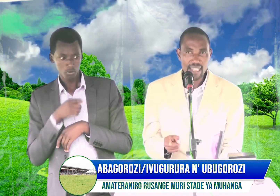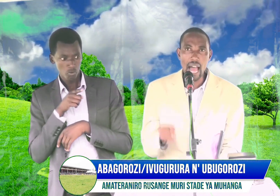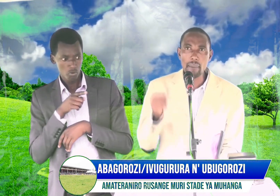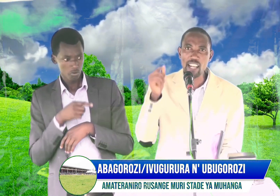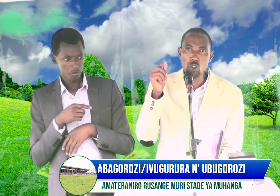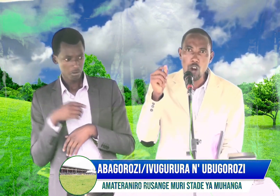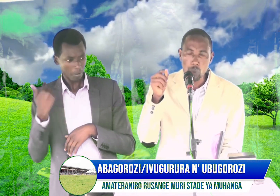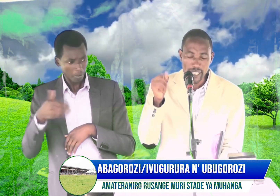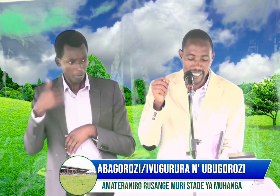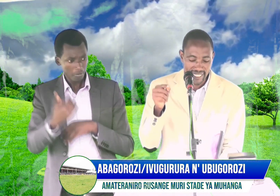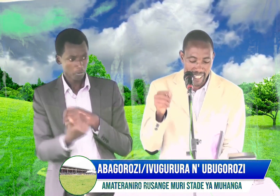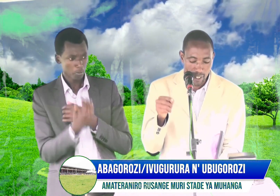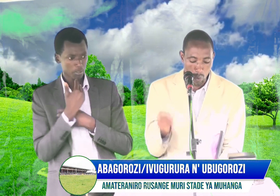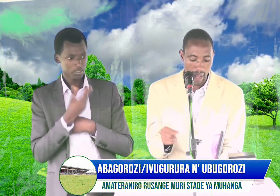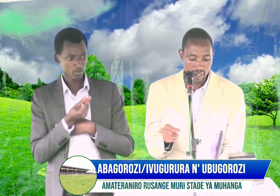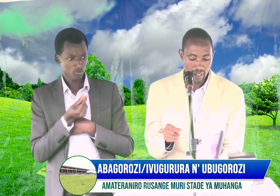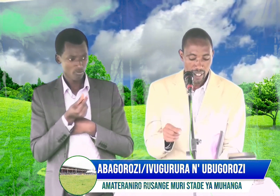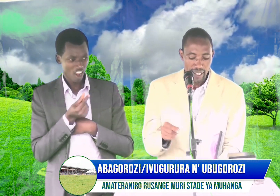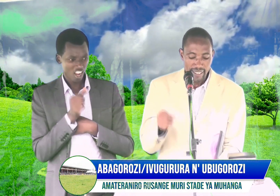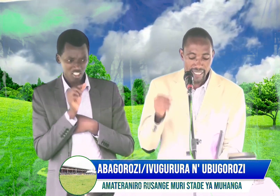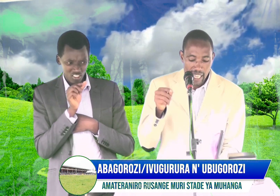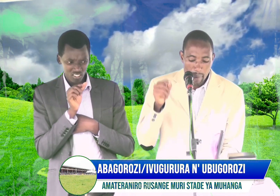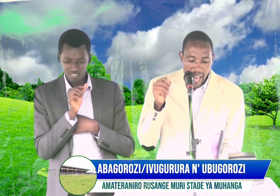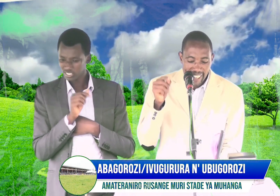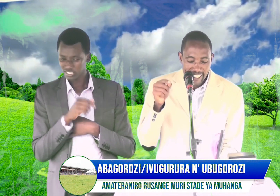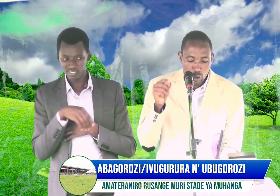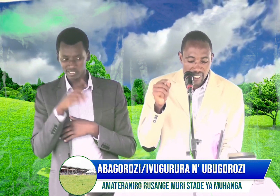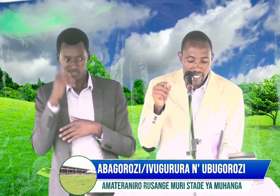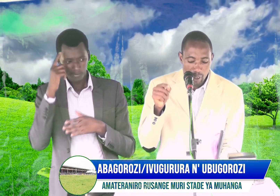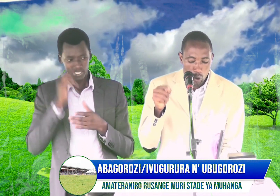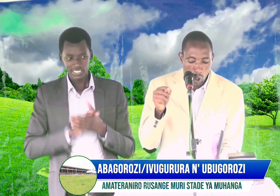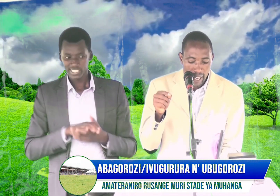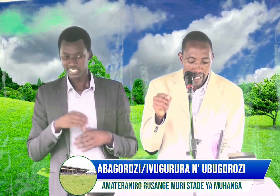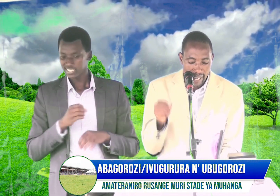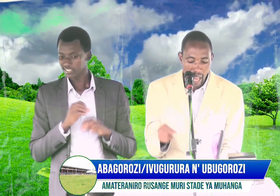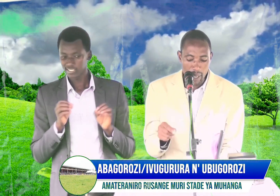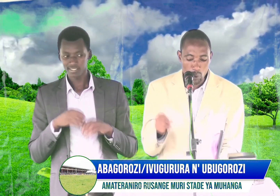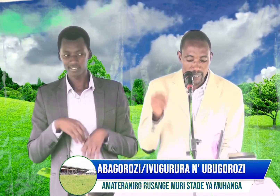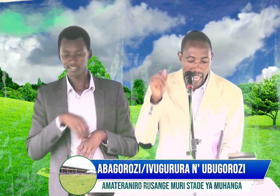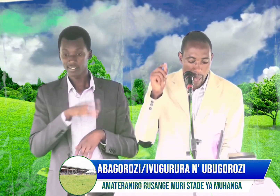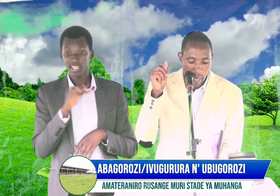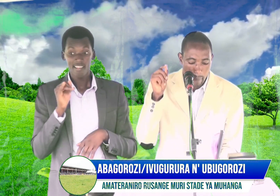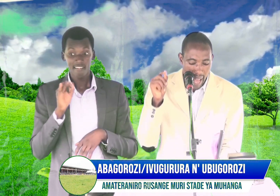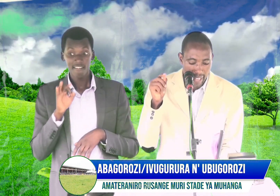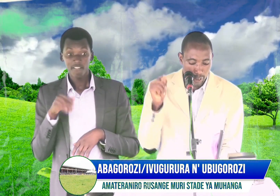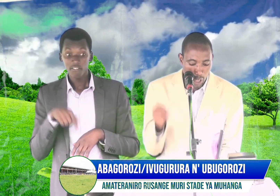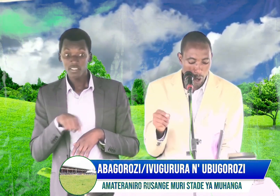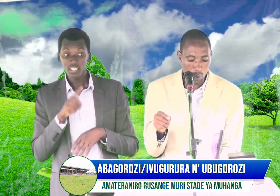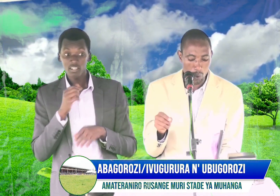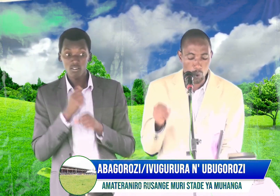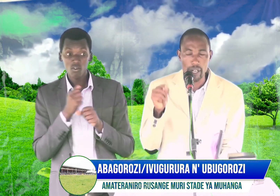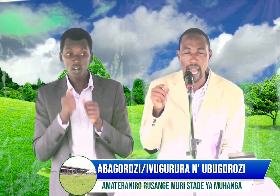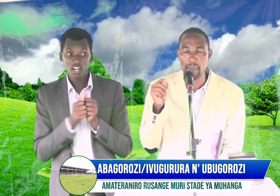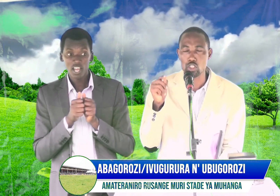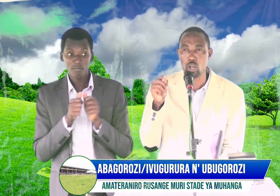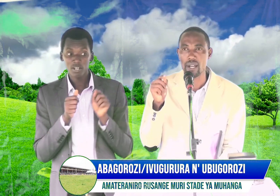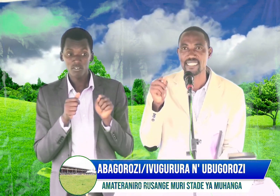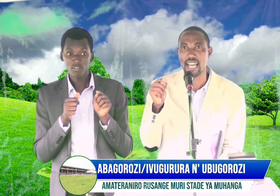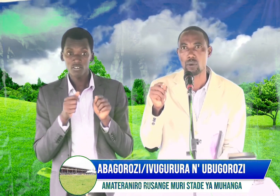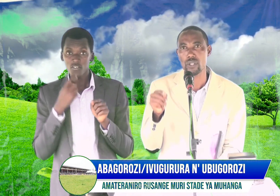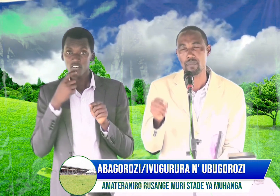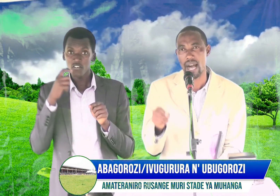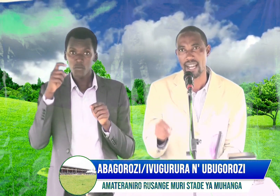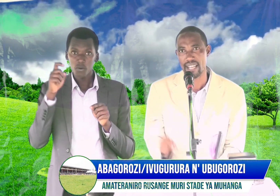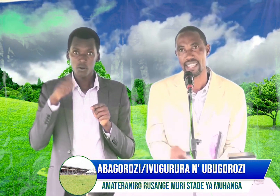ubutiriganya ntabwo ari uwo kwizerwa niba hari icyo ugiye gukorana nawe uzabe maso kuko